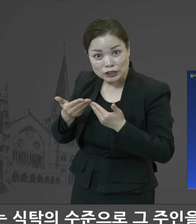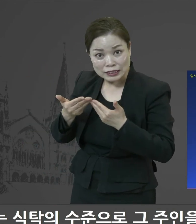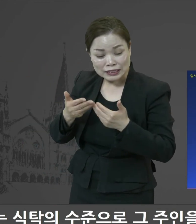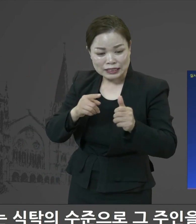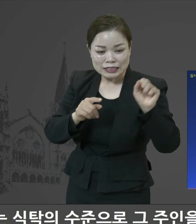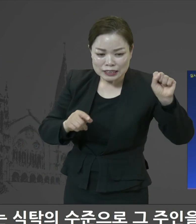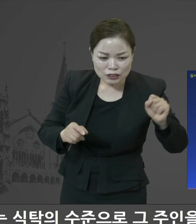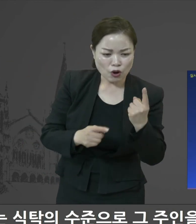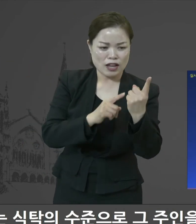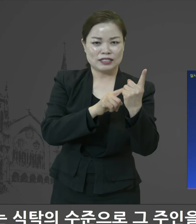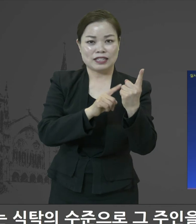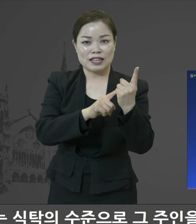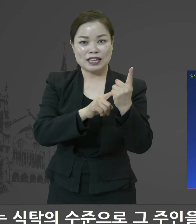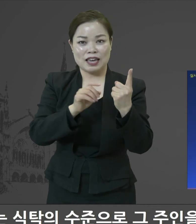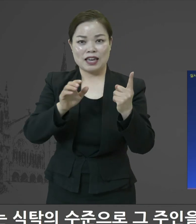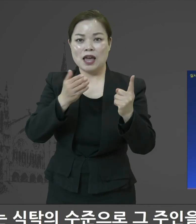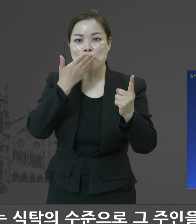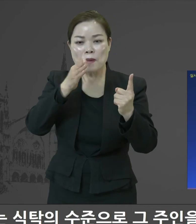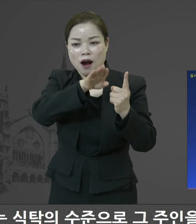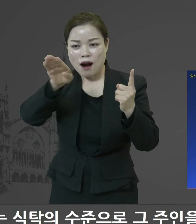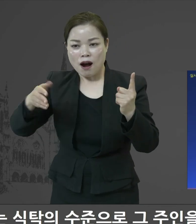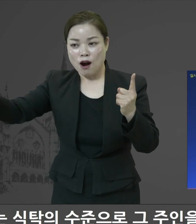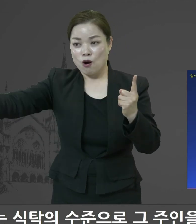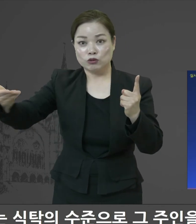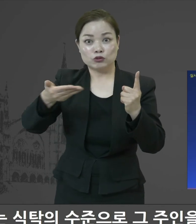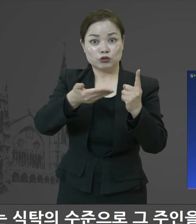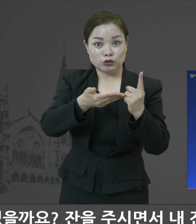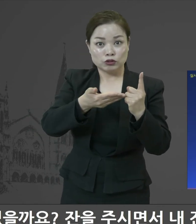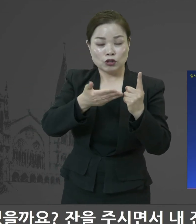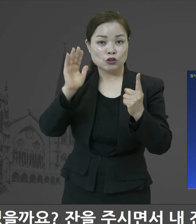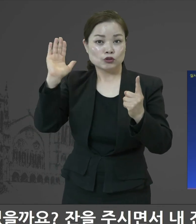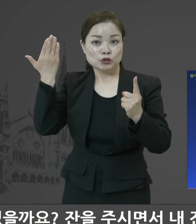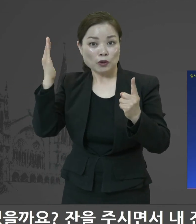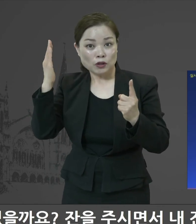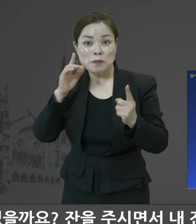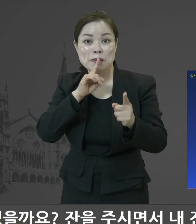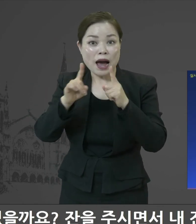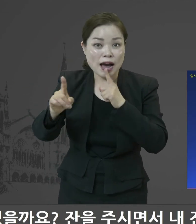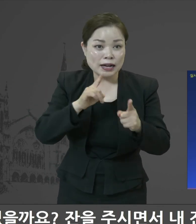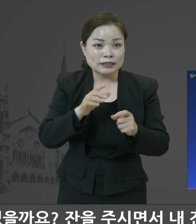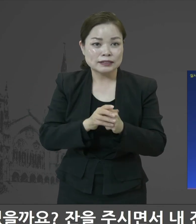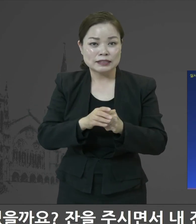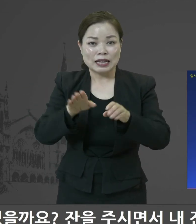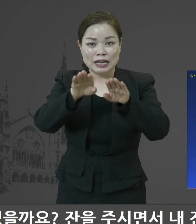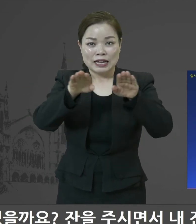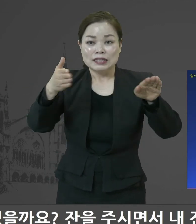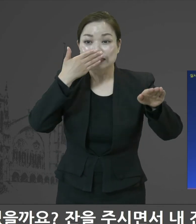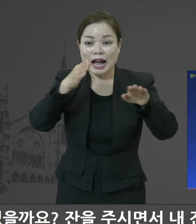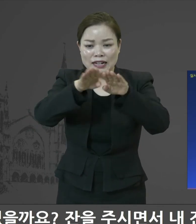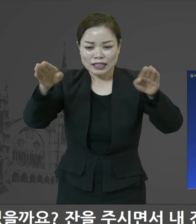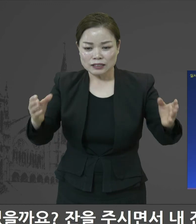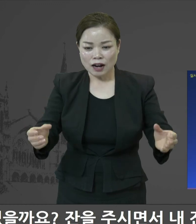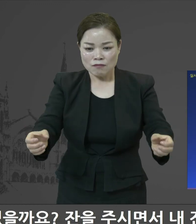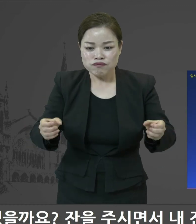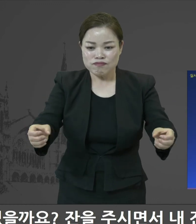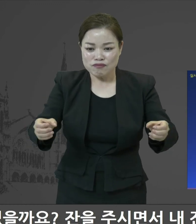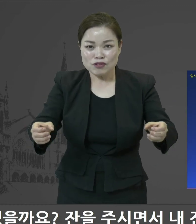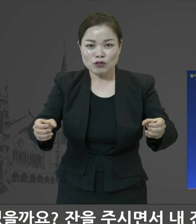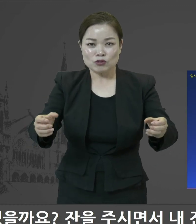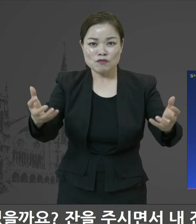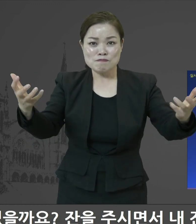그에게 환대와 대접을 해주시는 것입니다. 요즘 우리말로 하면 그야말로 상다리가 부러질 정도의